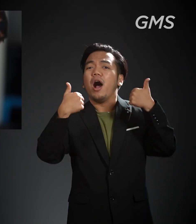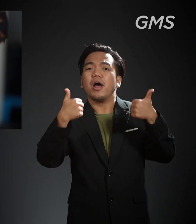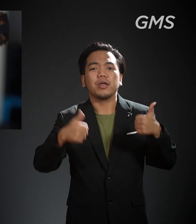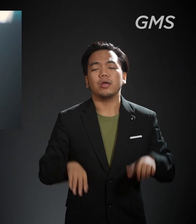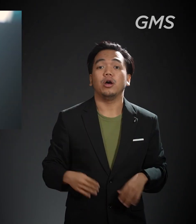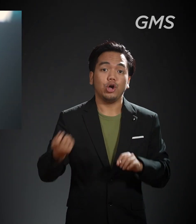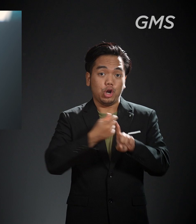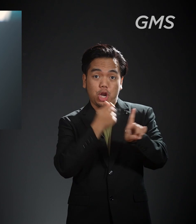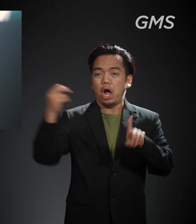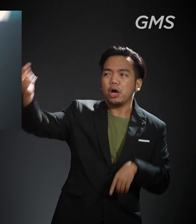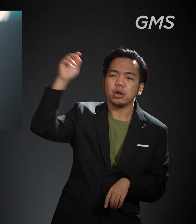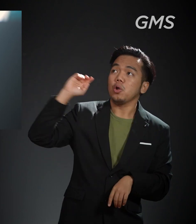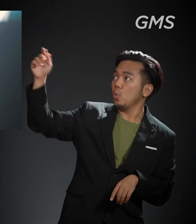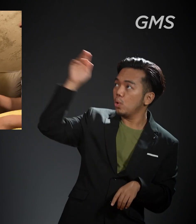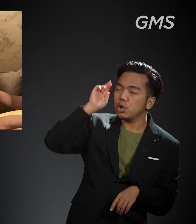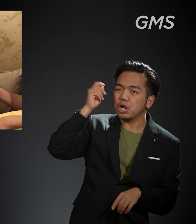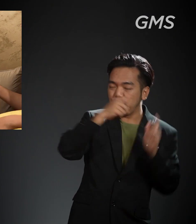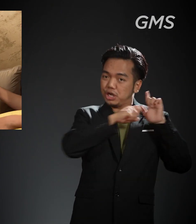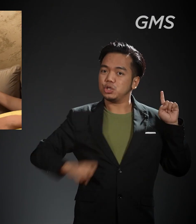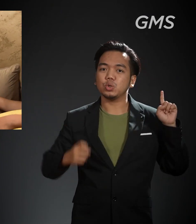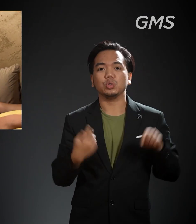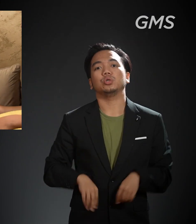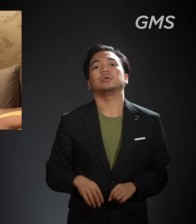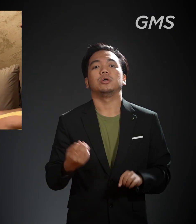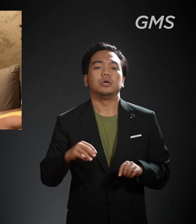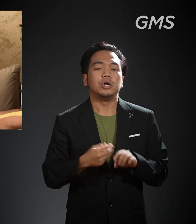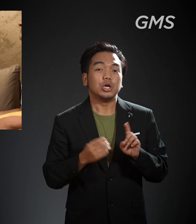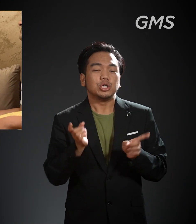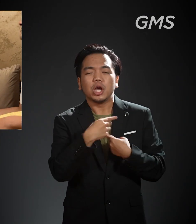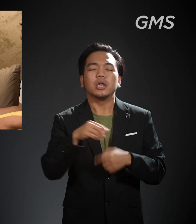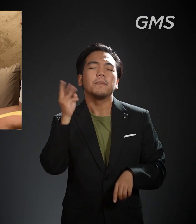dari Kristus. Menjadi sebuah pengalaman yang indah.